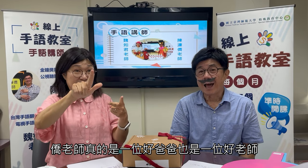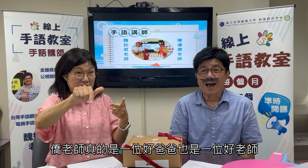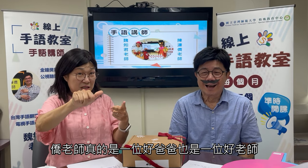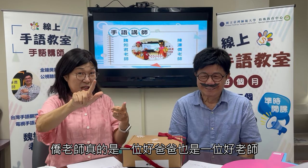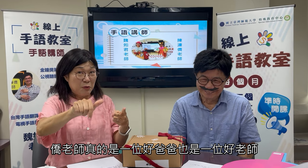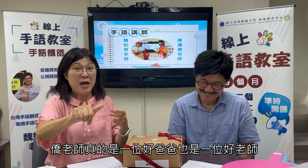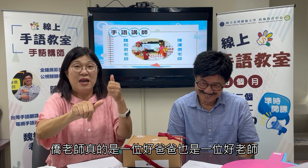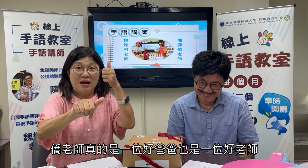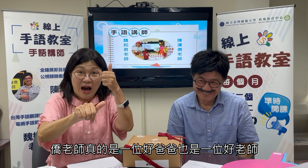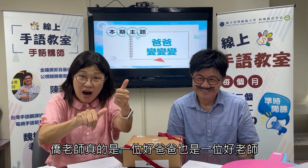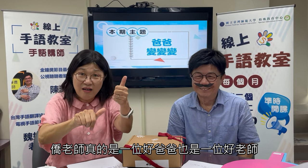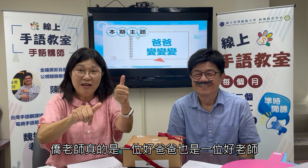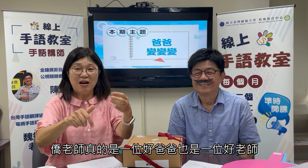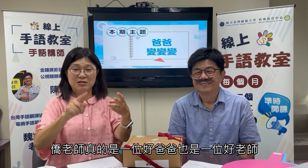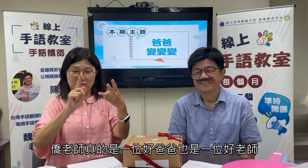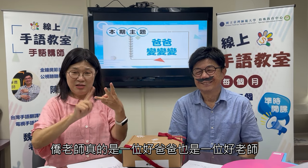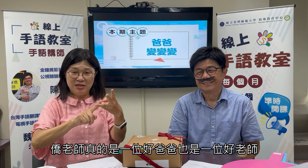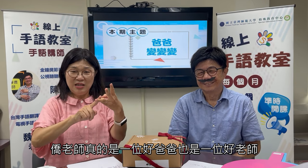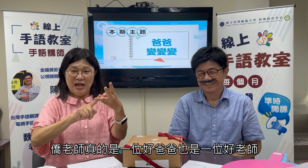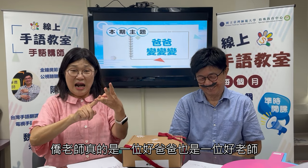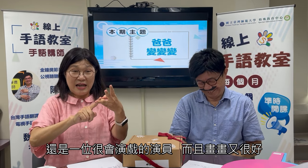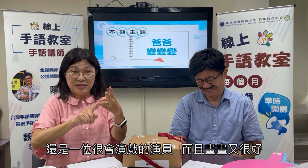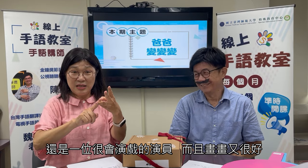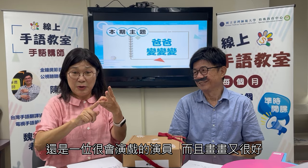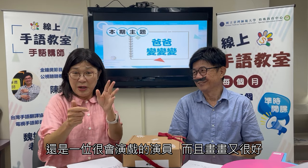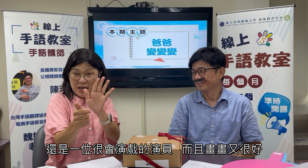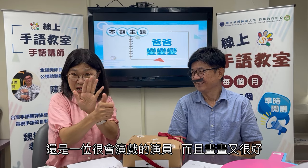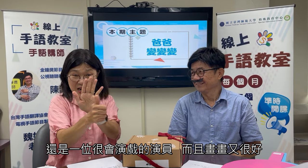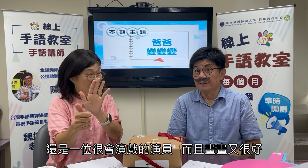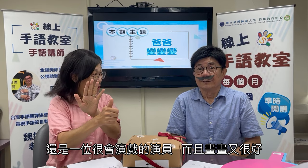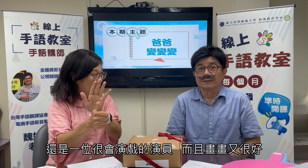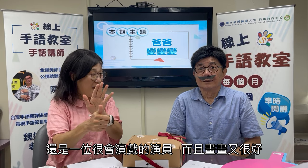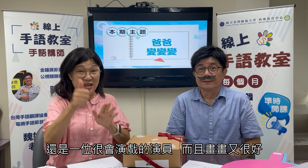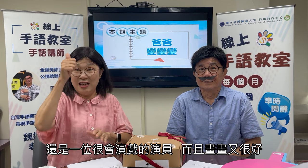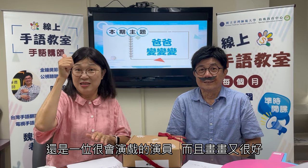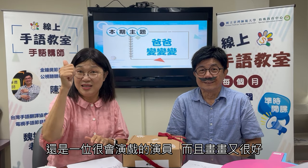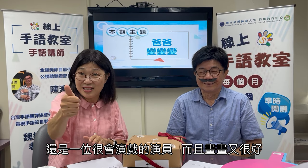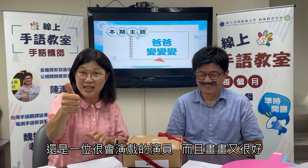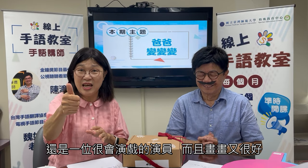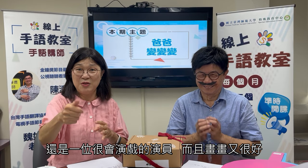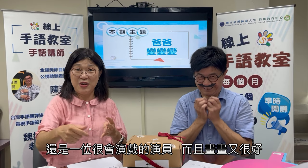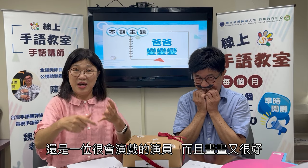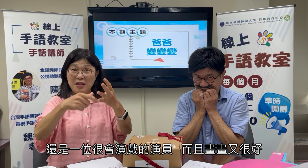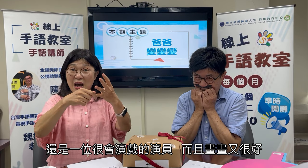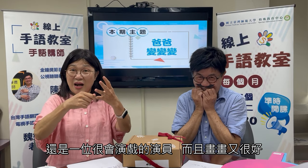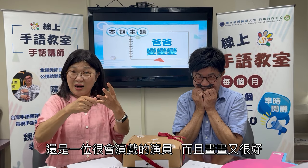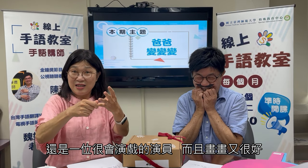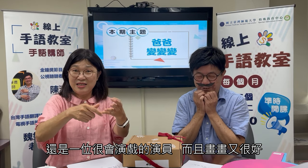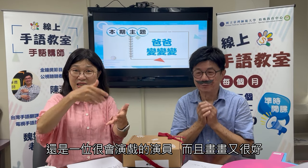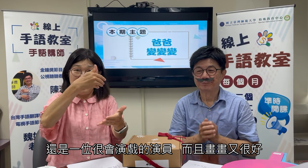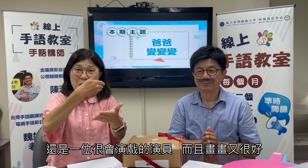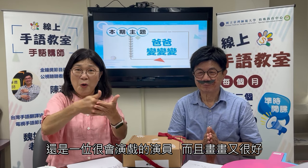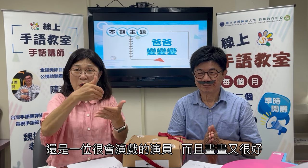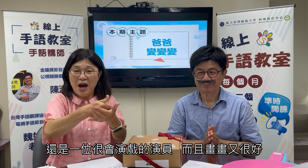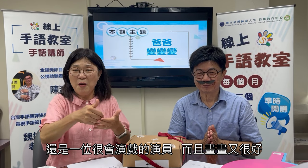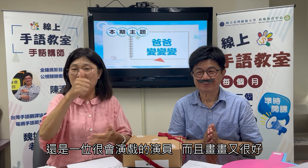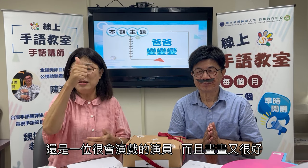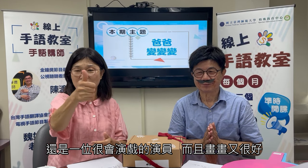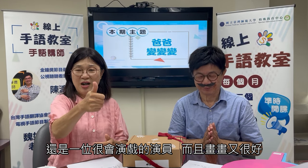是一位好老师，还是一位很会演戏的演员，而且画画又很